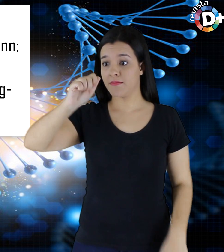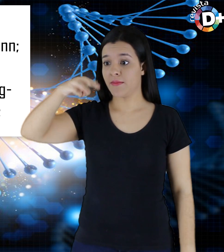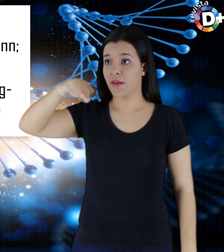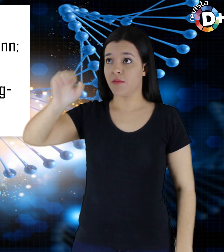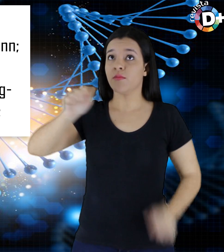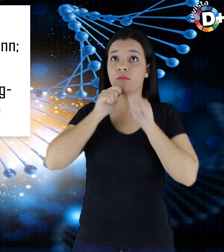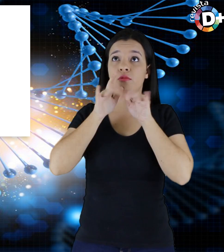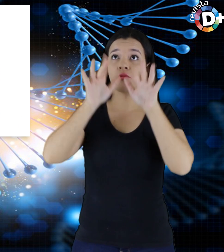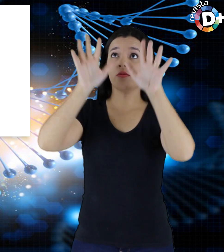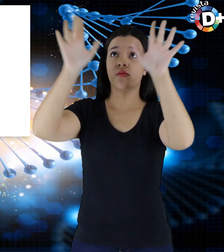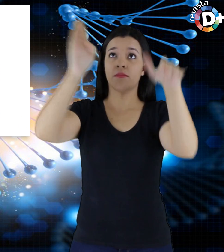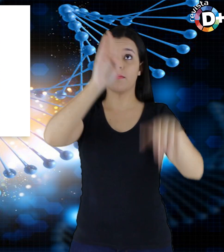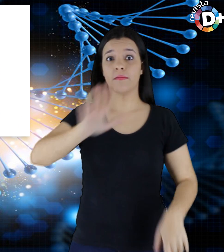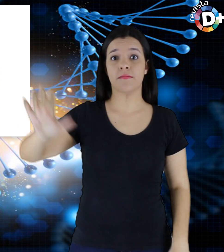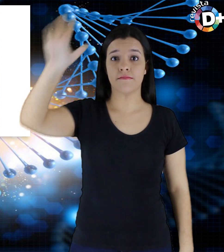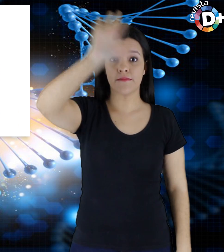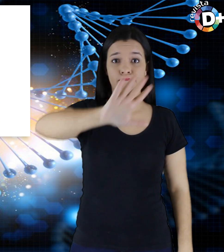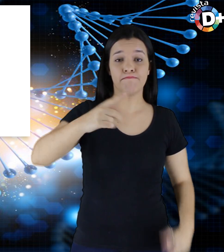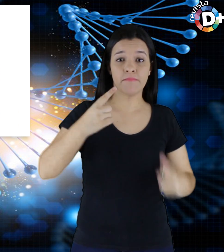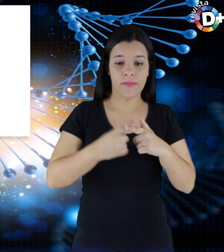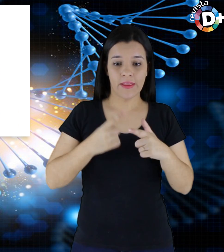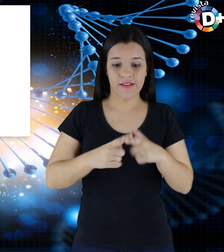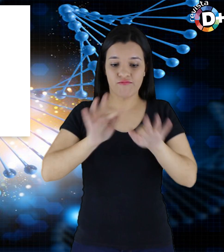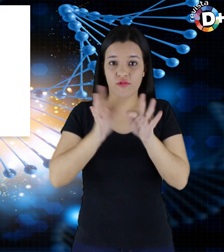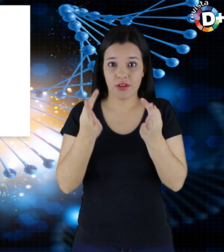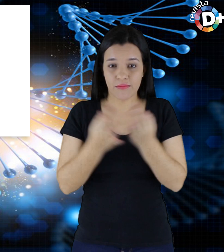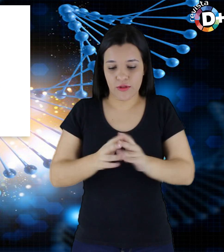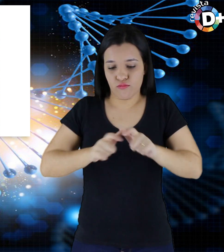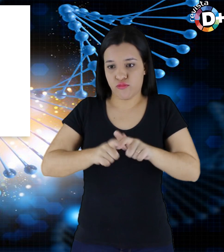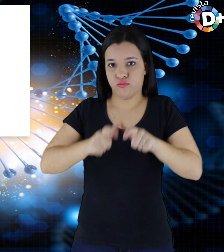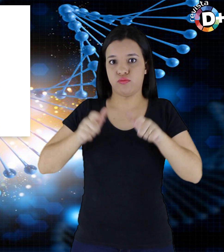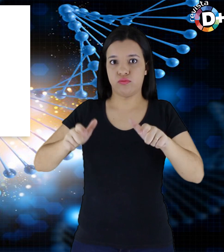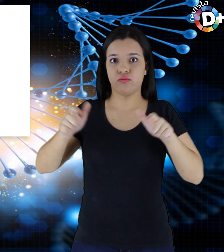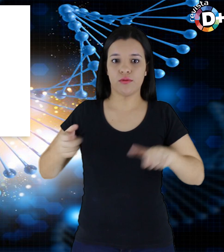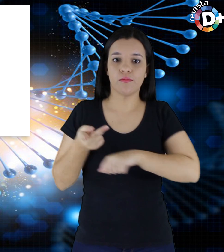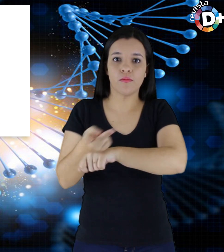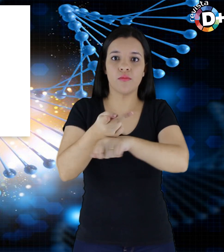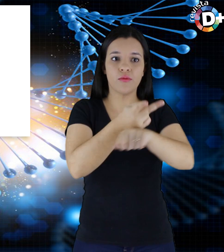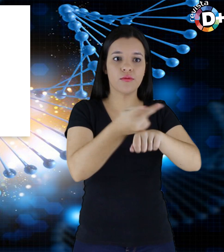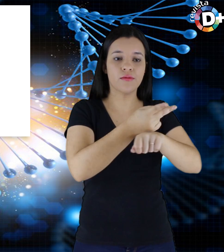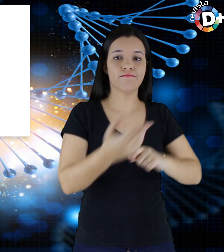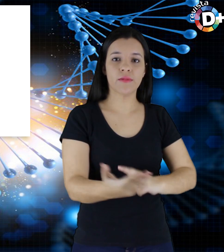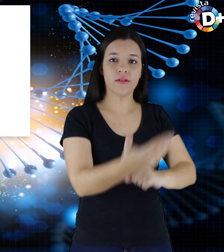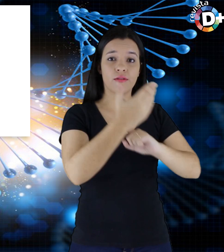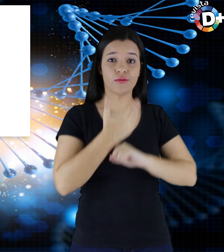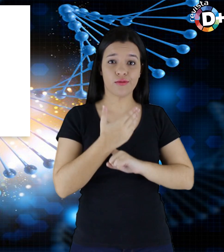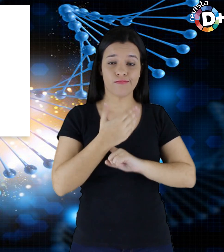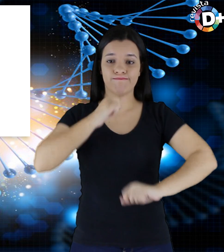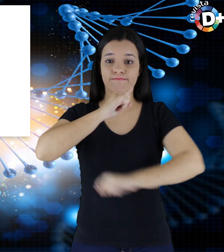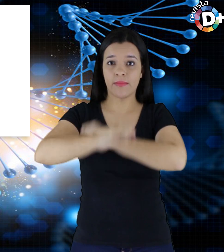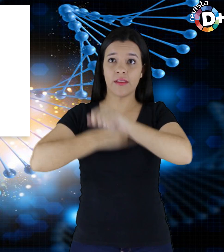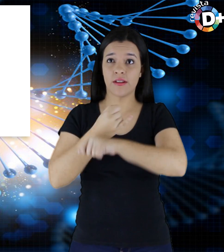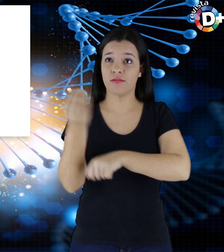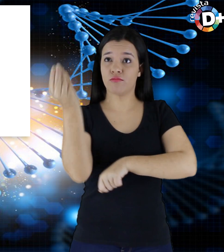visibilidade no Brasil por conta do crescente número de famílias que buscam ajuda por meio das